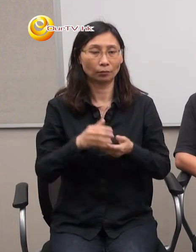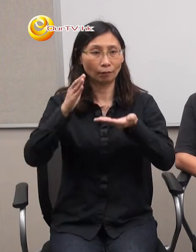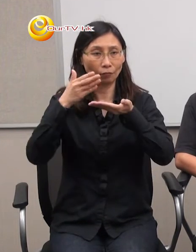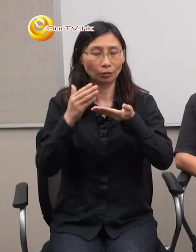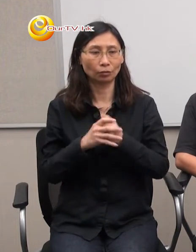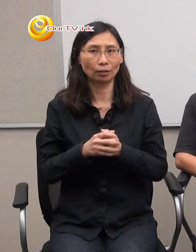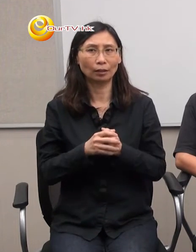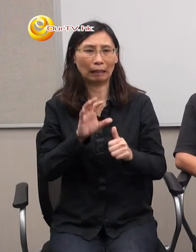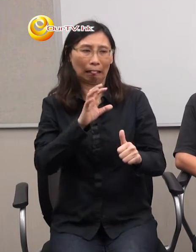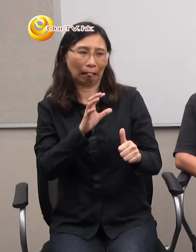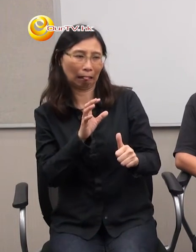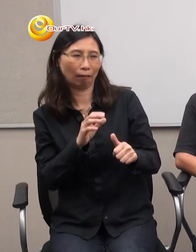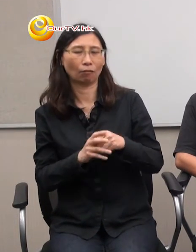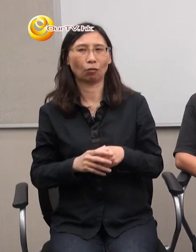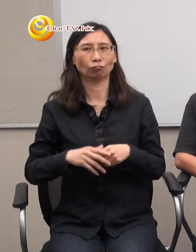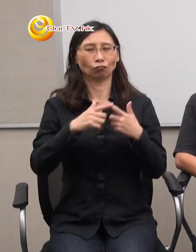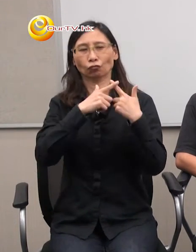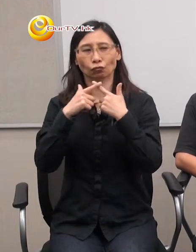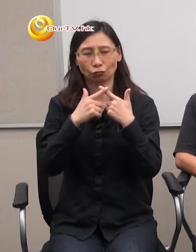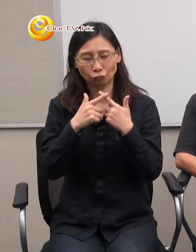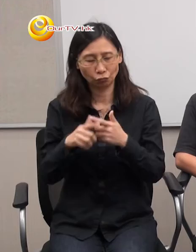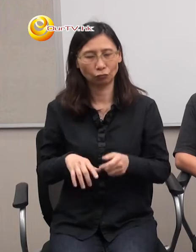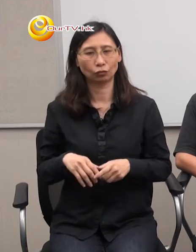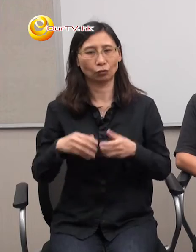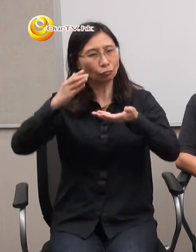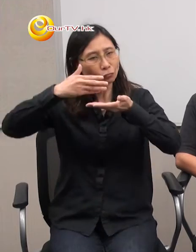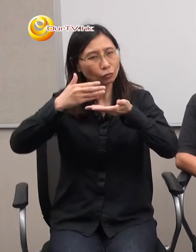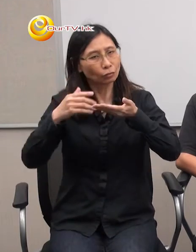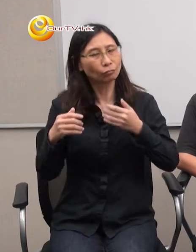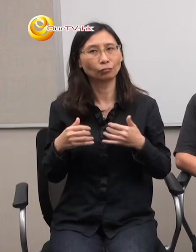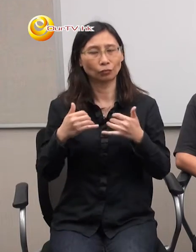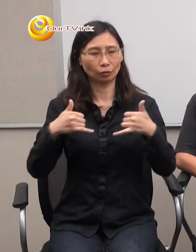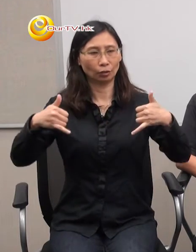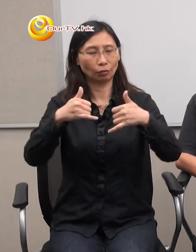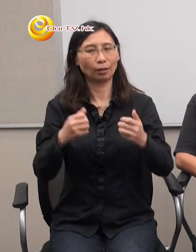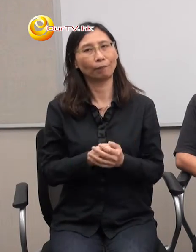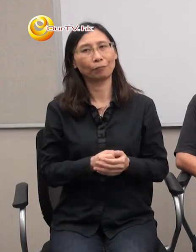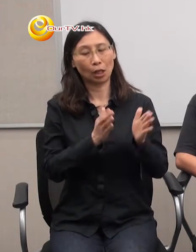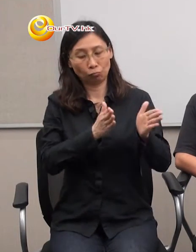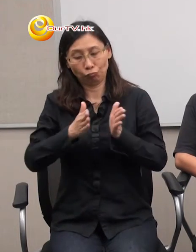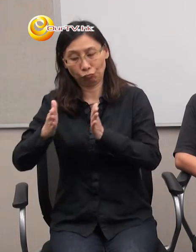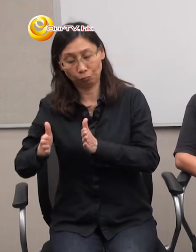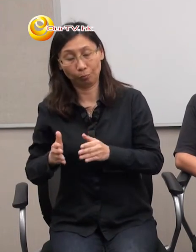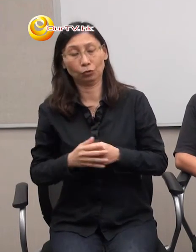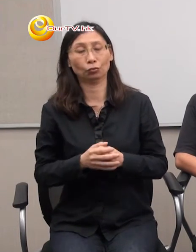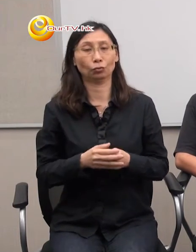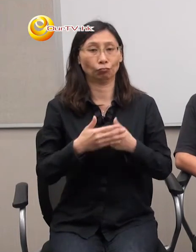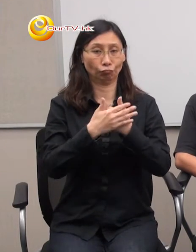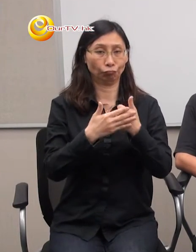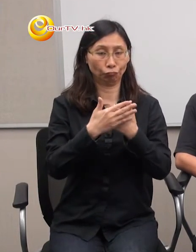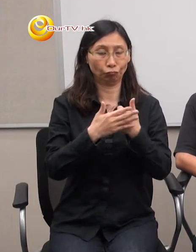擾過個宴會，所以咧唔請佢。呢、這個就所謂秩序問題啦，係OK？ 保安問